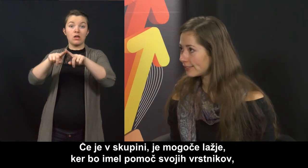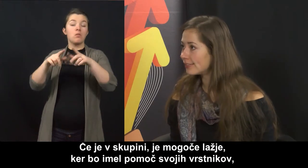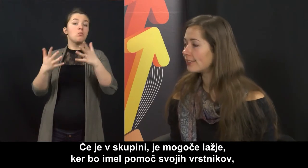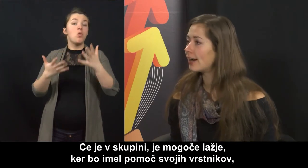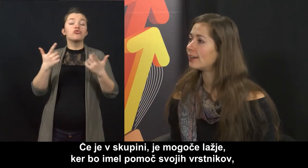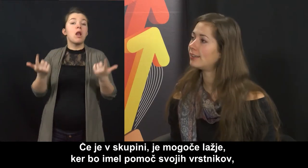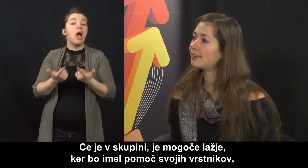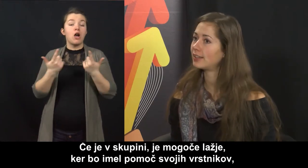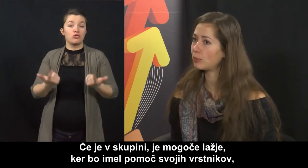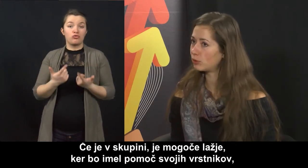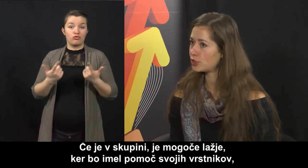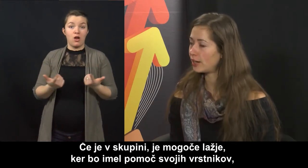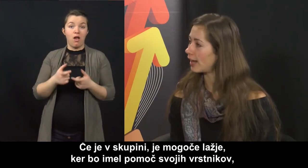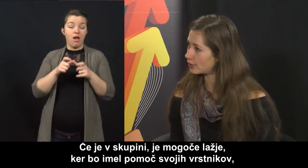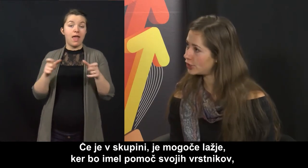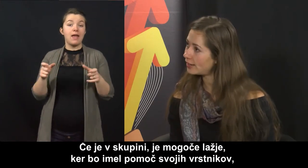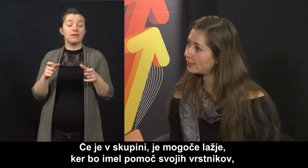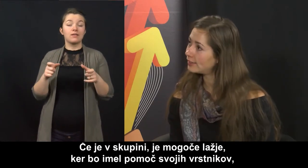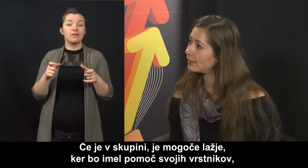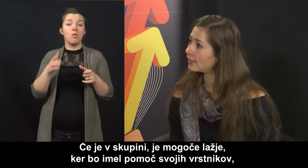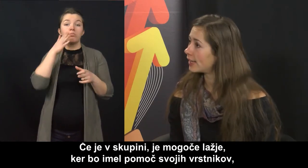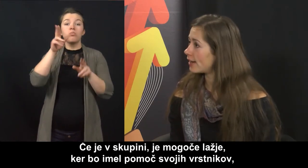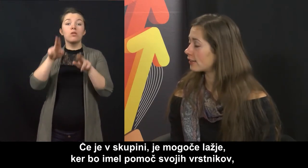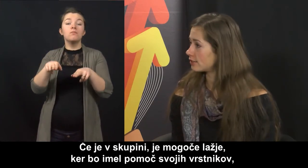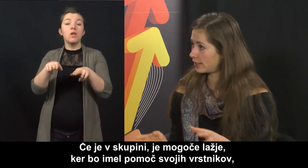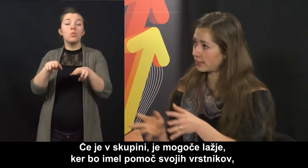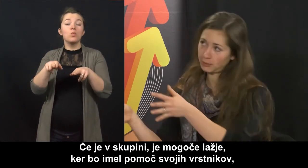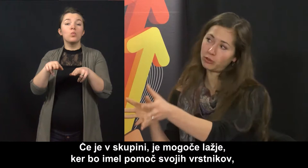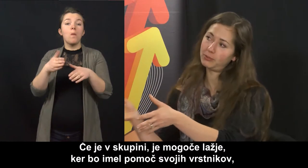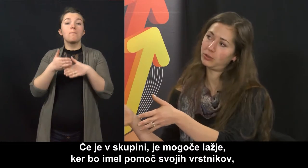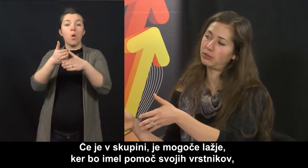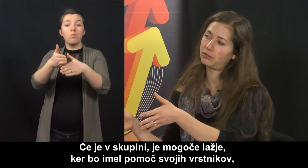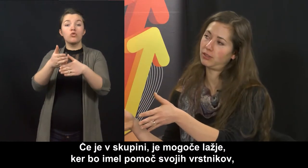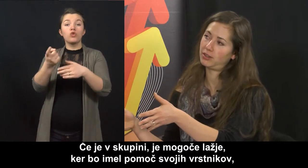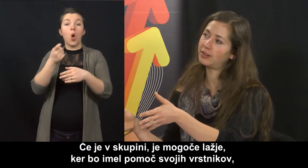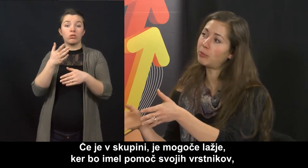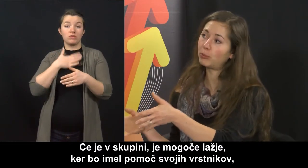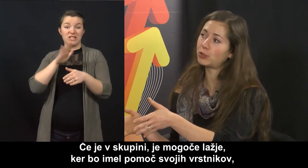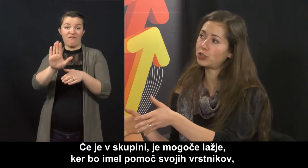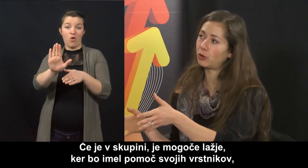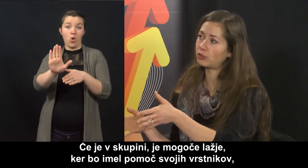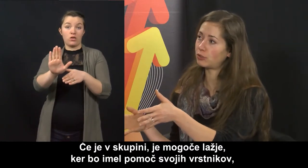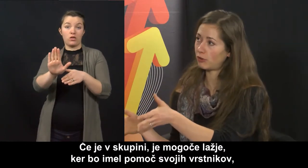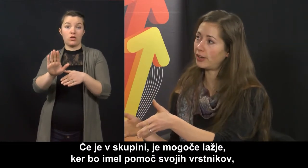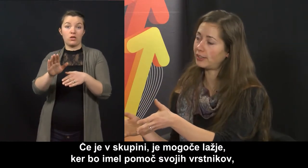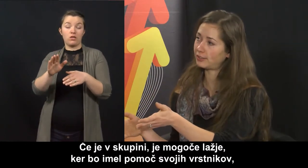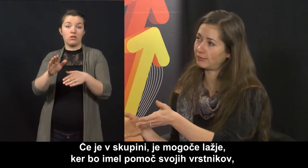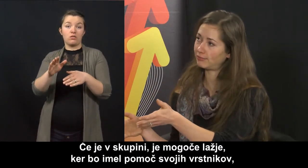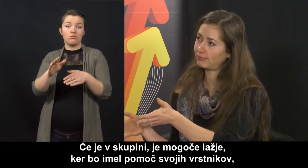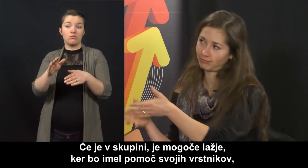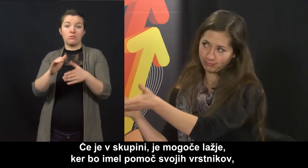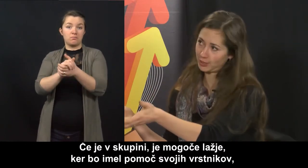skupini, je mogoče lažje, ker bo imel pomoč od